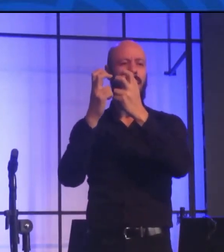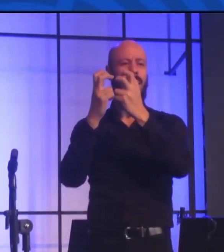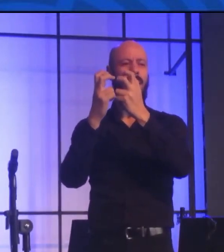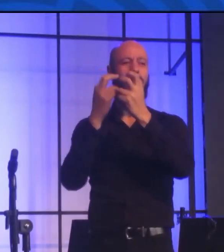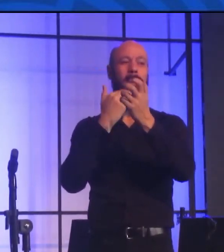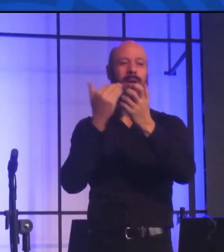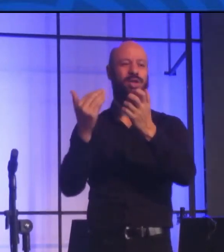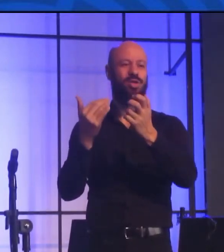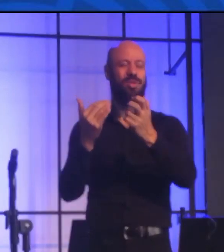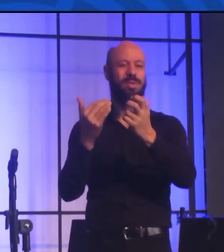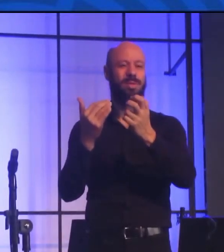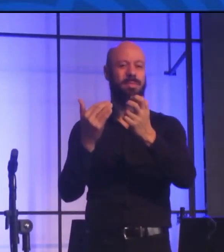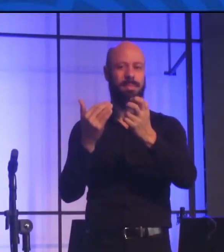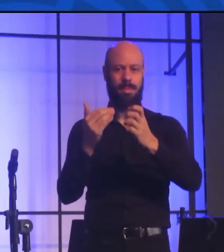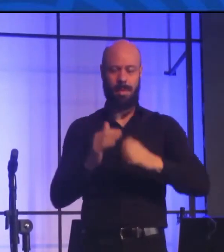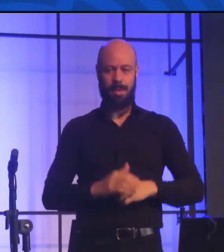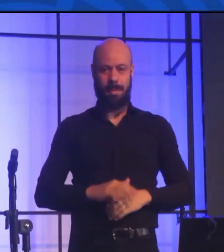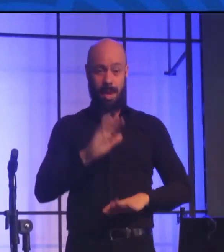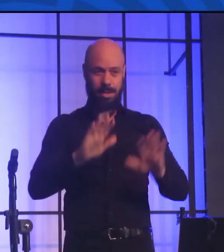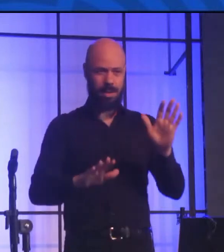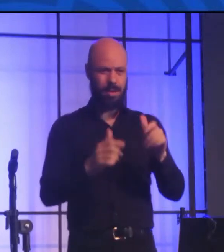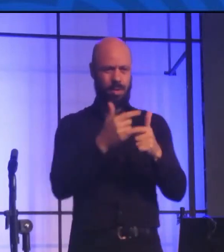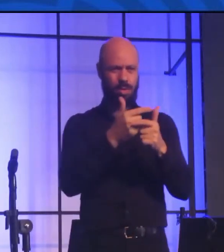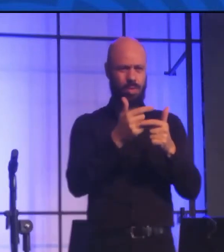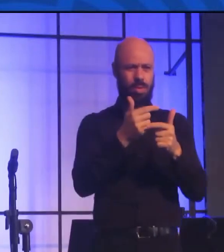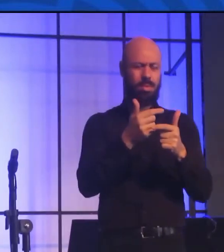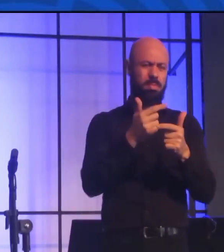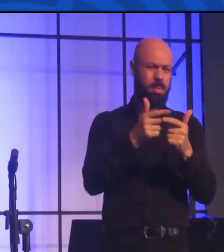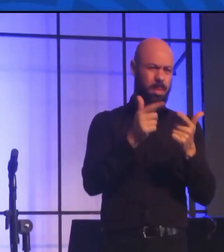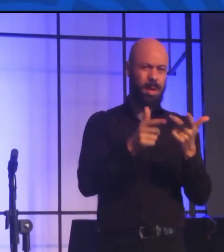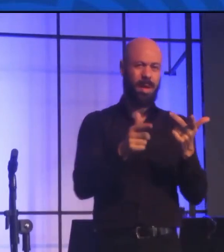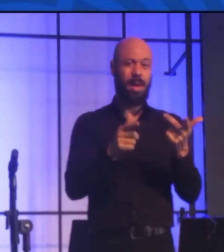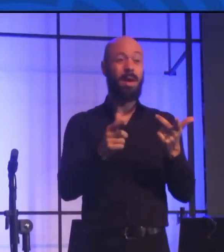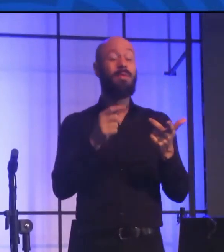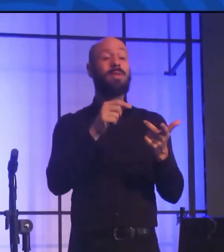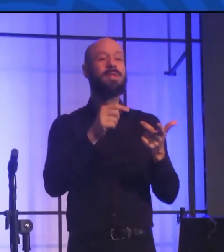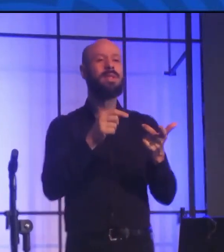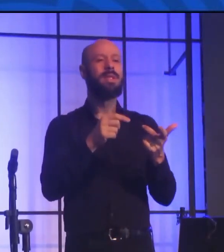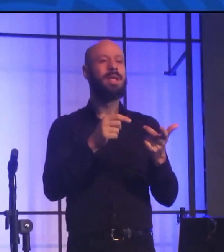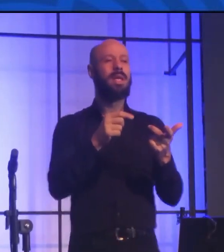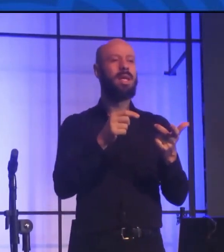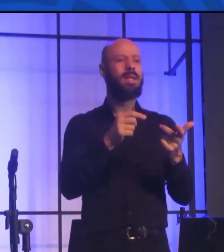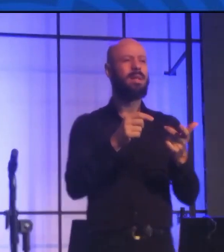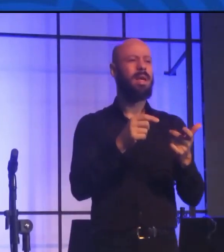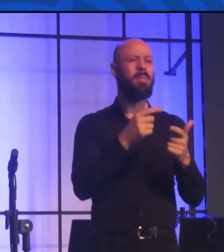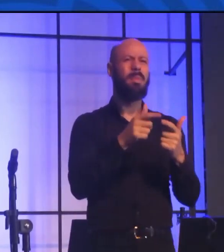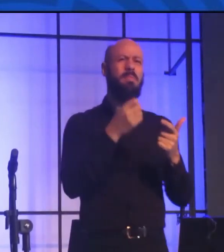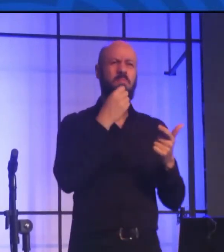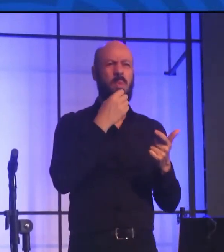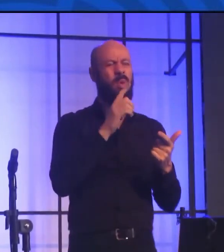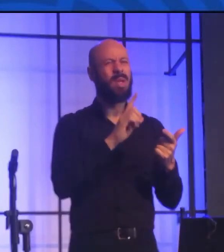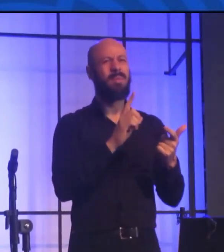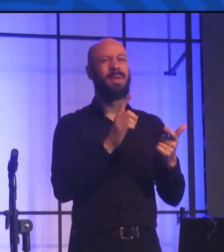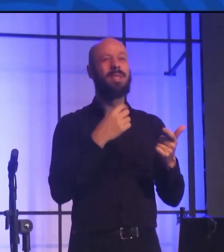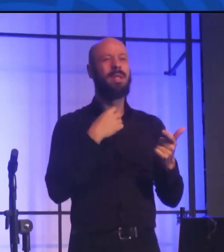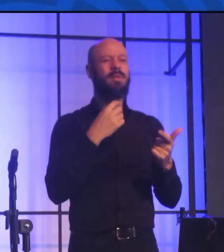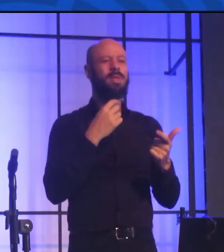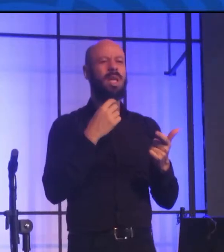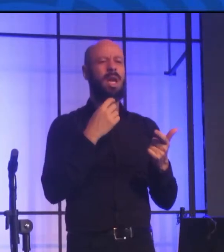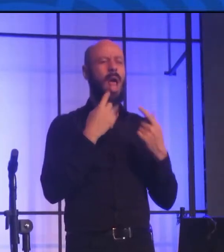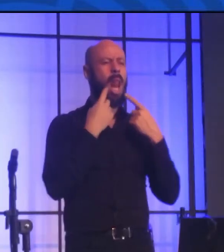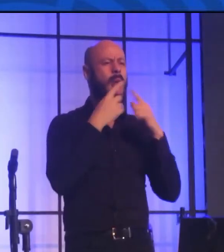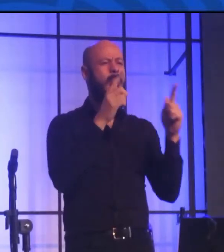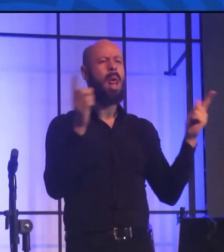Quando as coisas não vão bem com você, com quem você fala primeiro? Quando